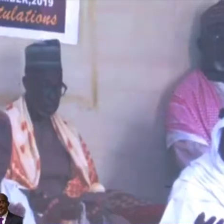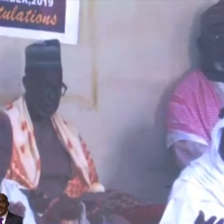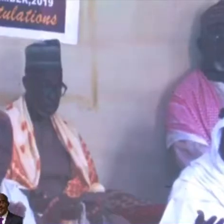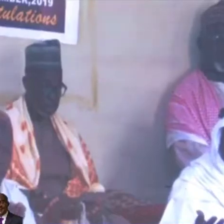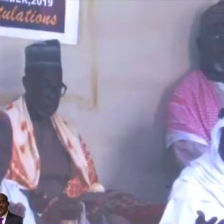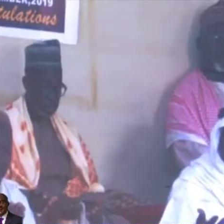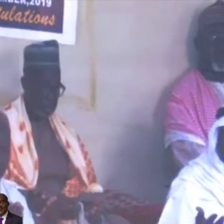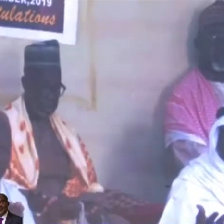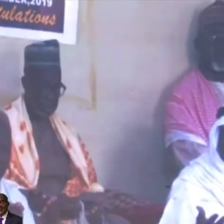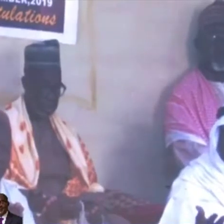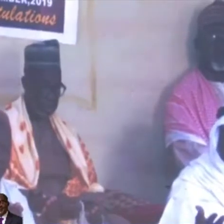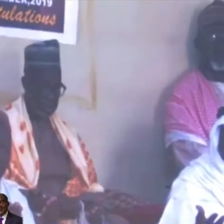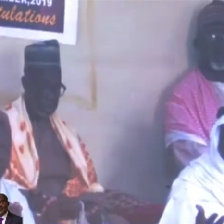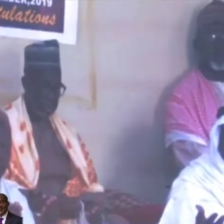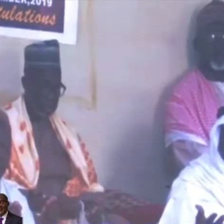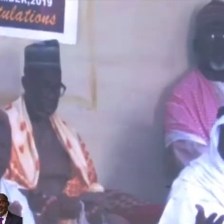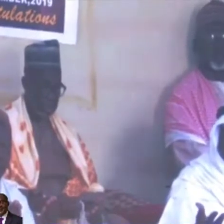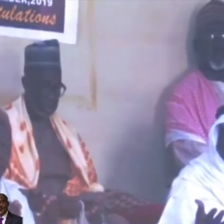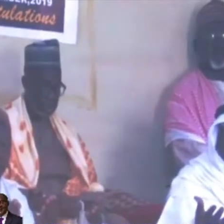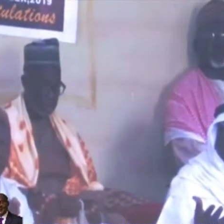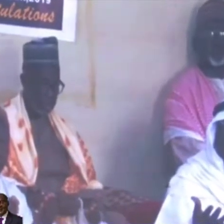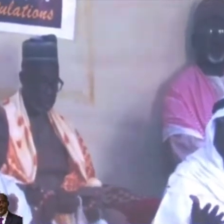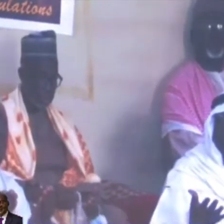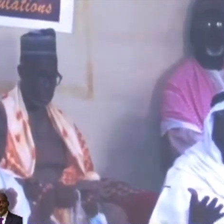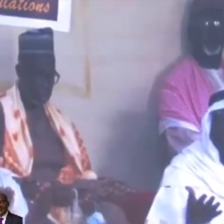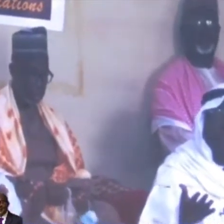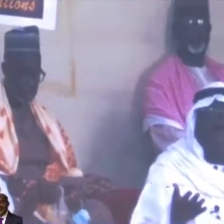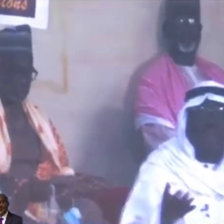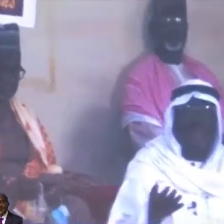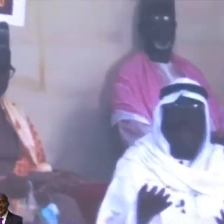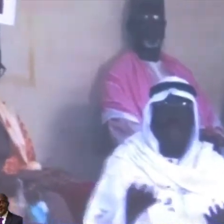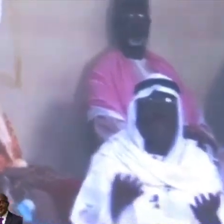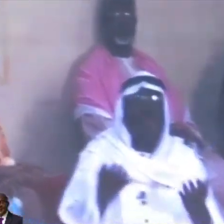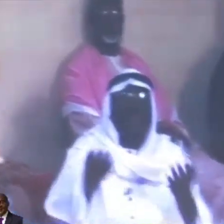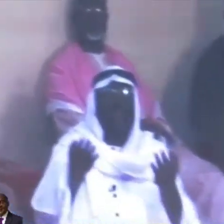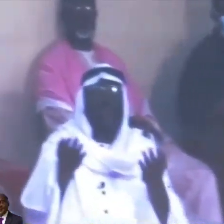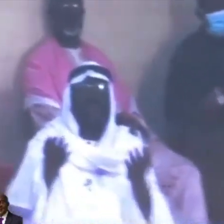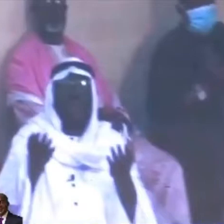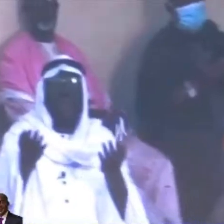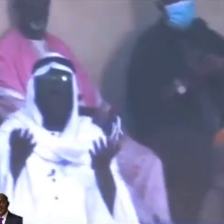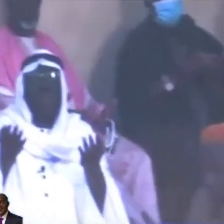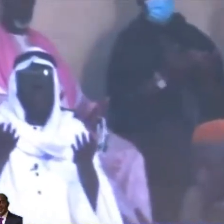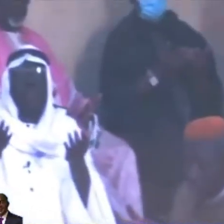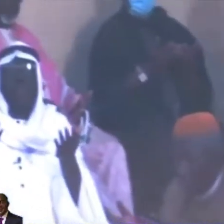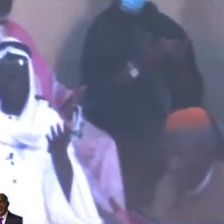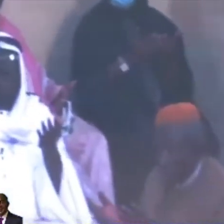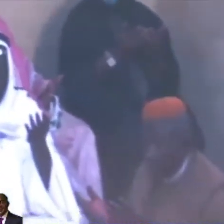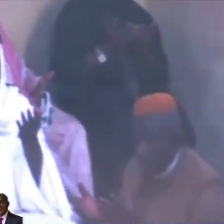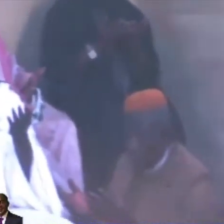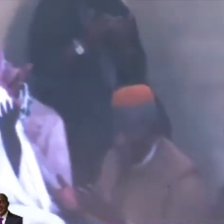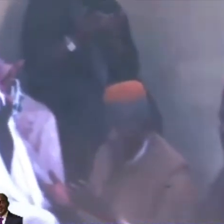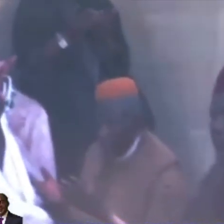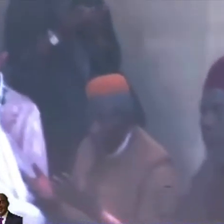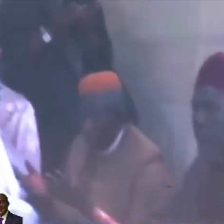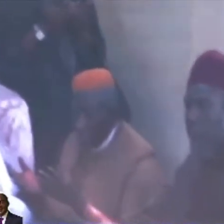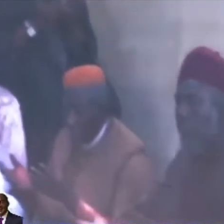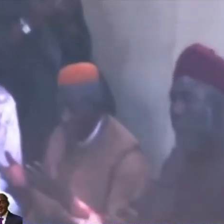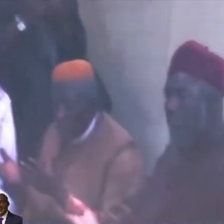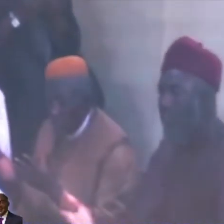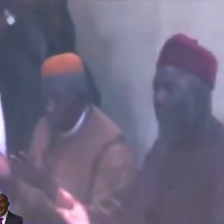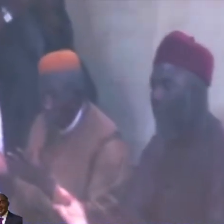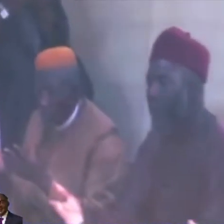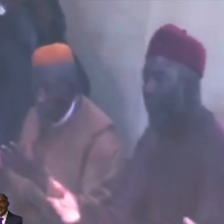النار. ودنا جنة الأبرار يا عزيز يا غفار يا رب العالمين. يا رب لك الحمد كما ينبغي لجلال وجهك والعظيم